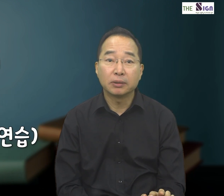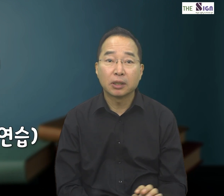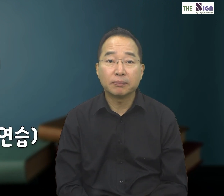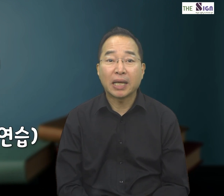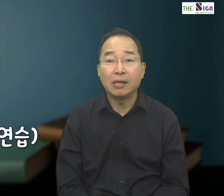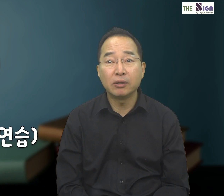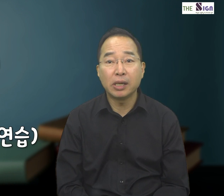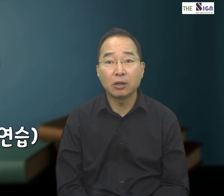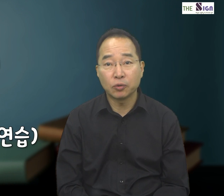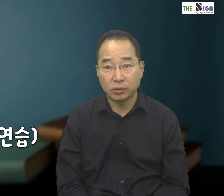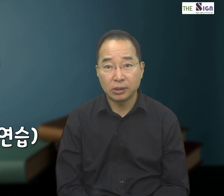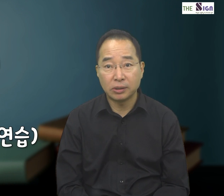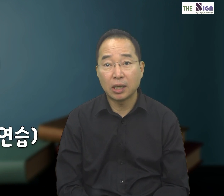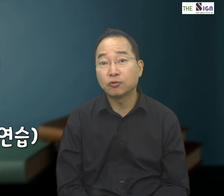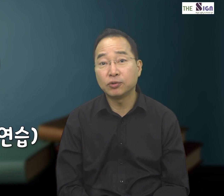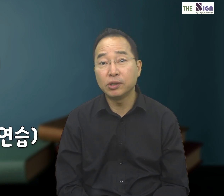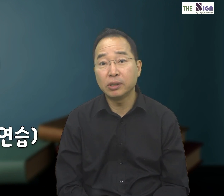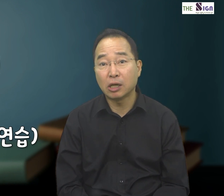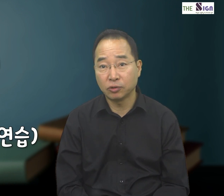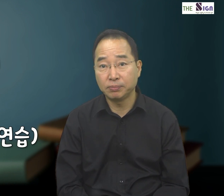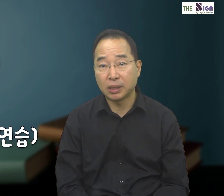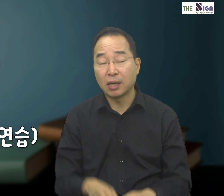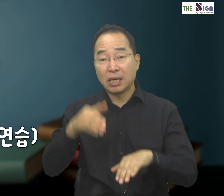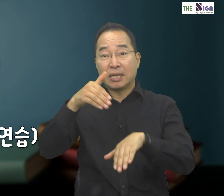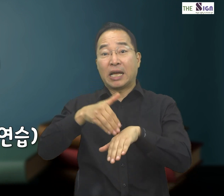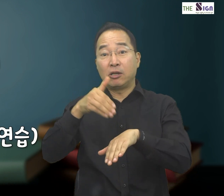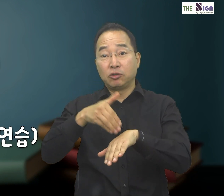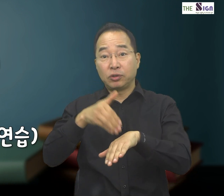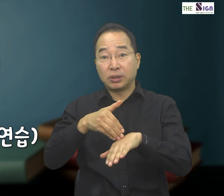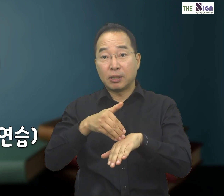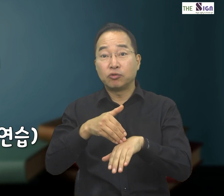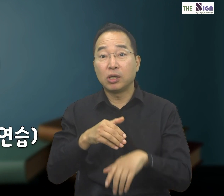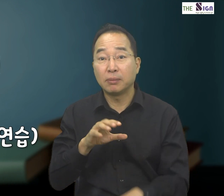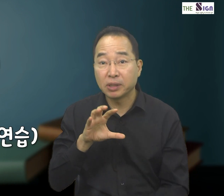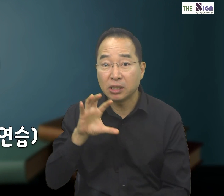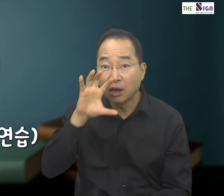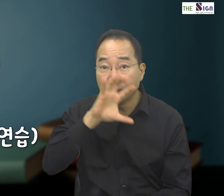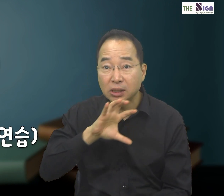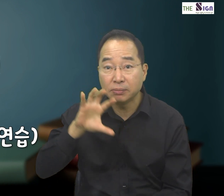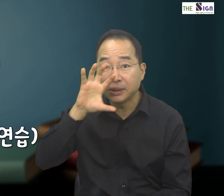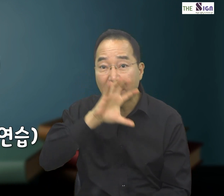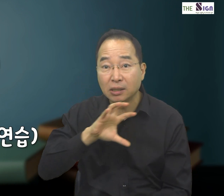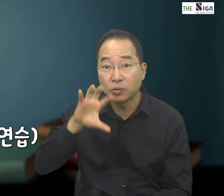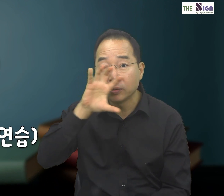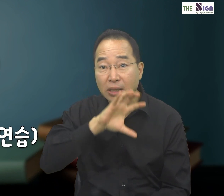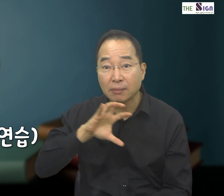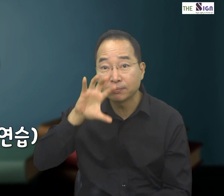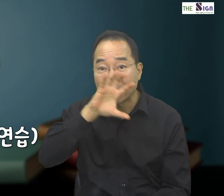그럼 단련이라는 걸 또 어떻게 쓰냐? 훈련이라고 씁니다. 단련도 쓰지만 훈련하면서 연습이라는 동작